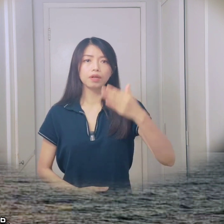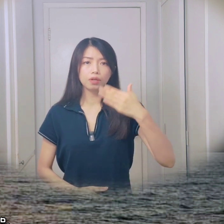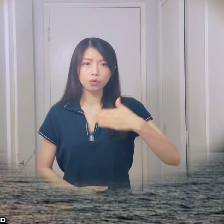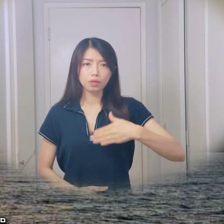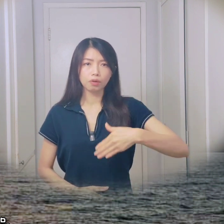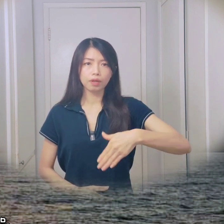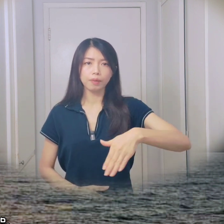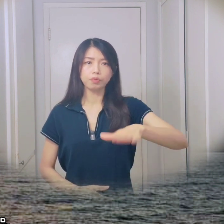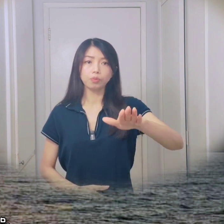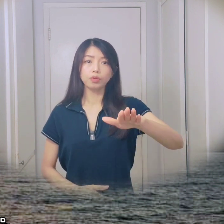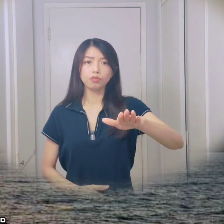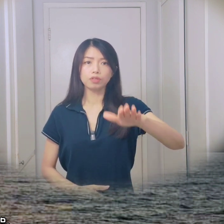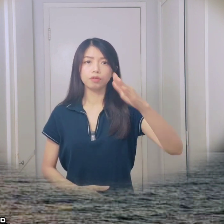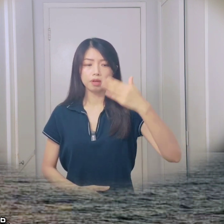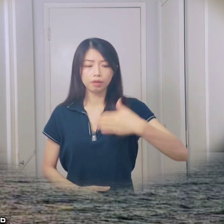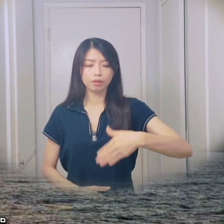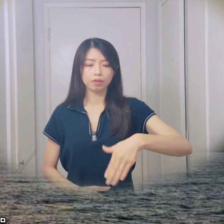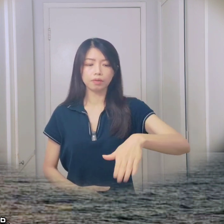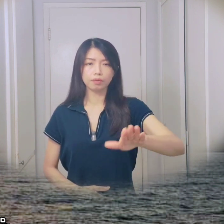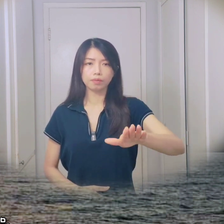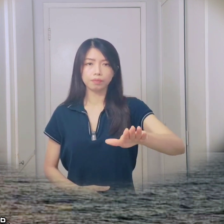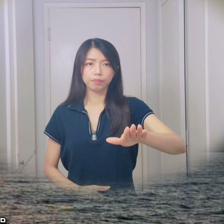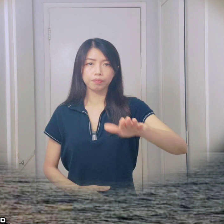수어는 손을 이렇게 앞으로 보내주시는 거예요.